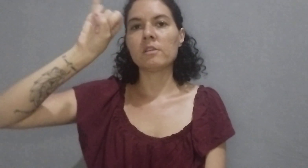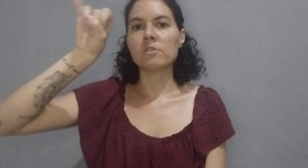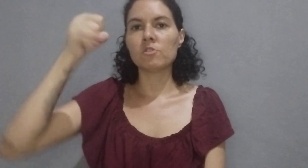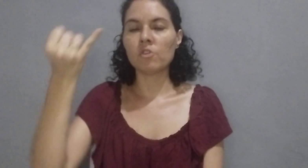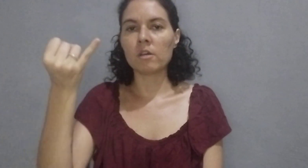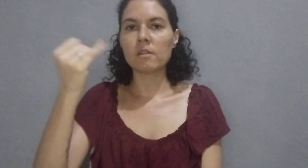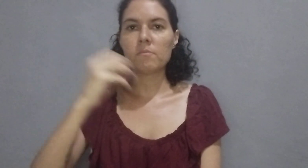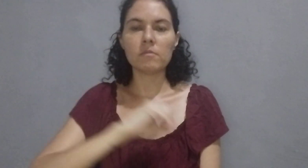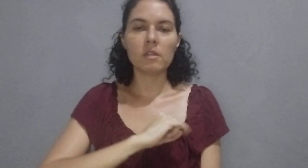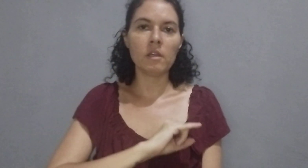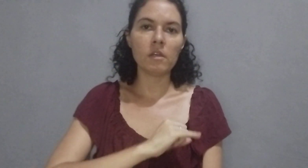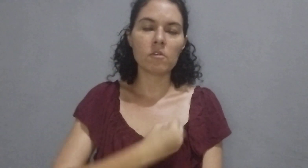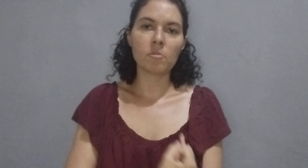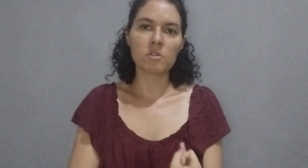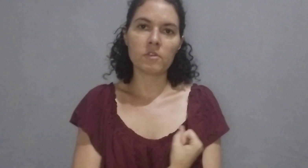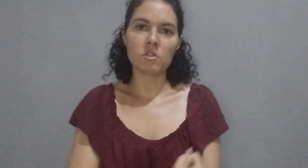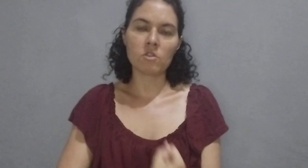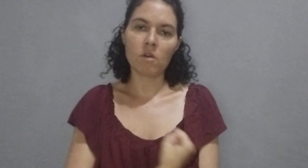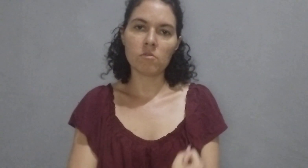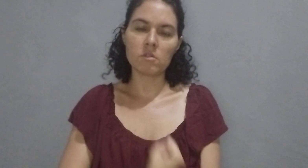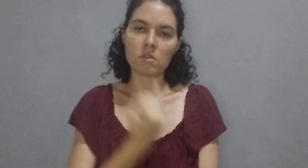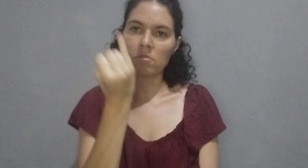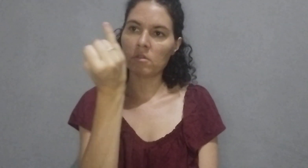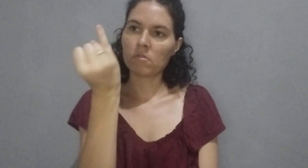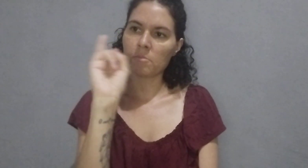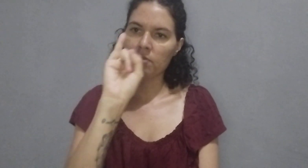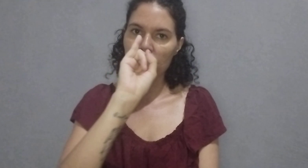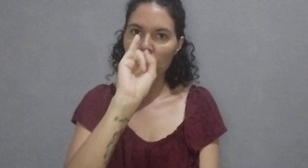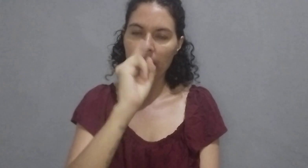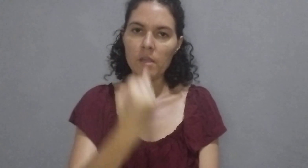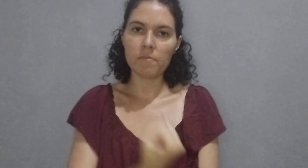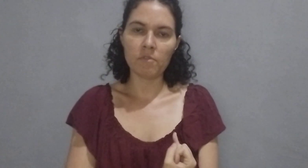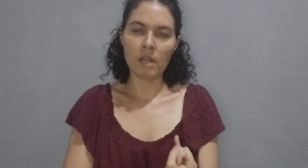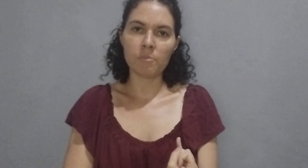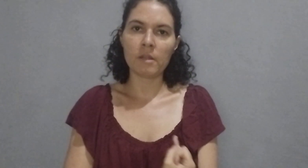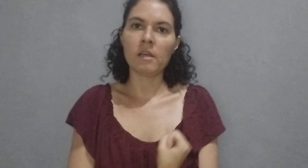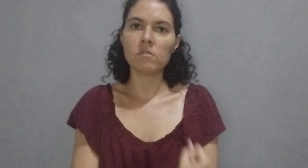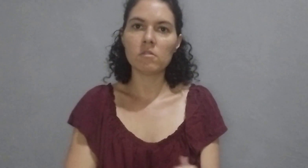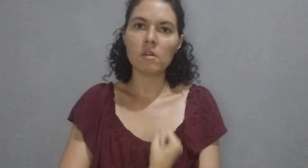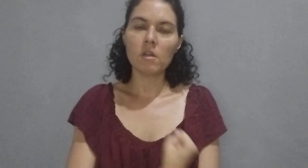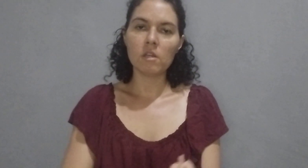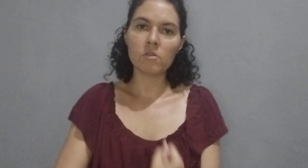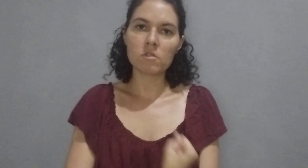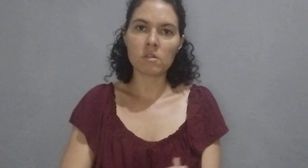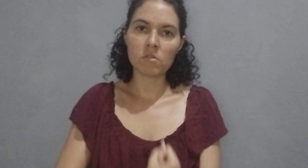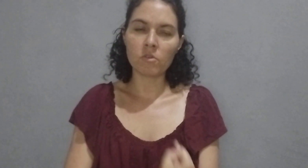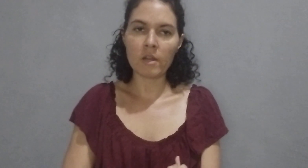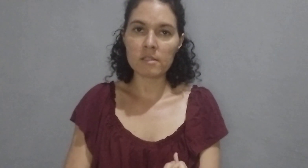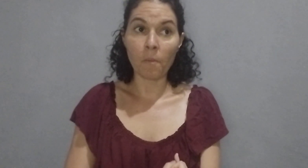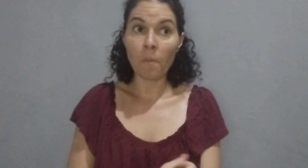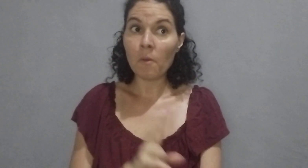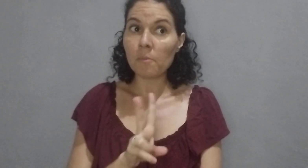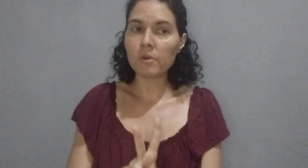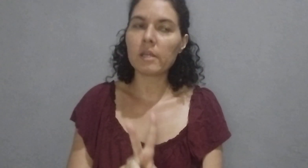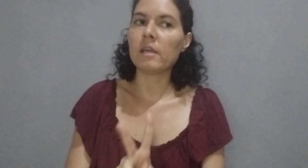faz J e como se fosse só um círculo. Então, como se fosse um I virado para dentro e um círculo no coração. Por que